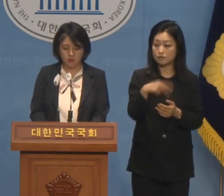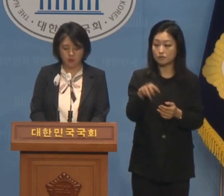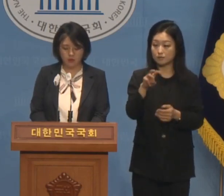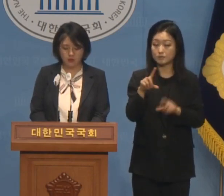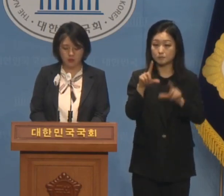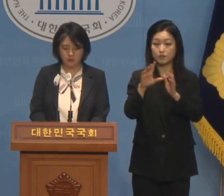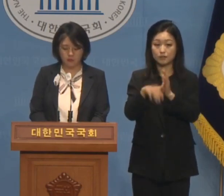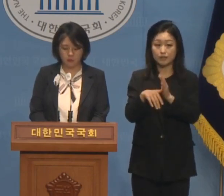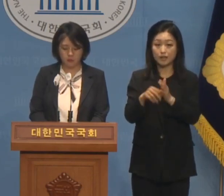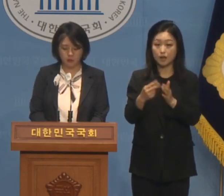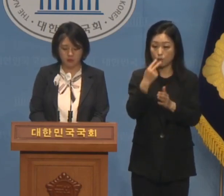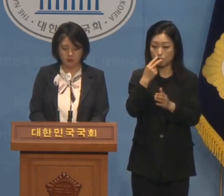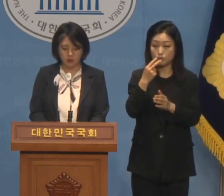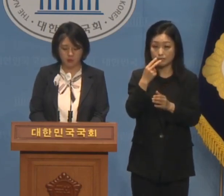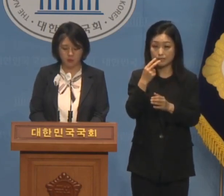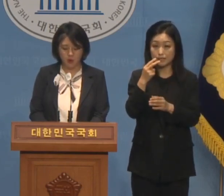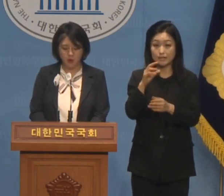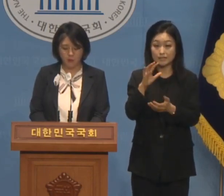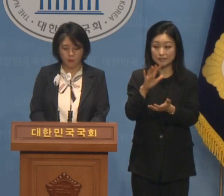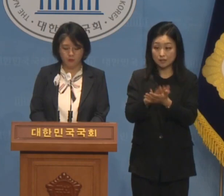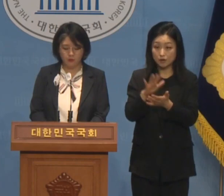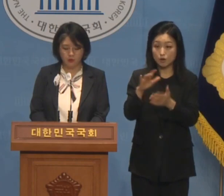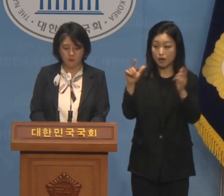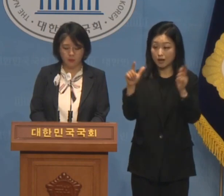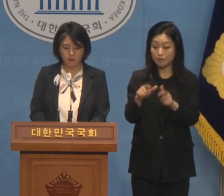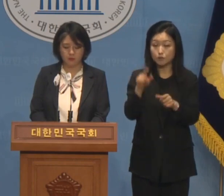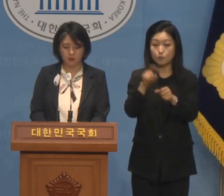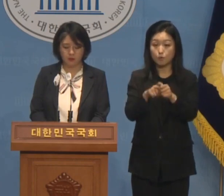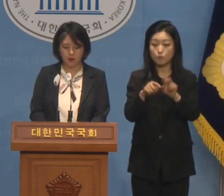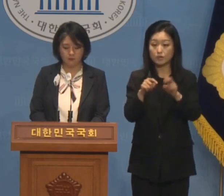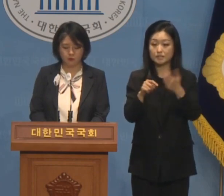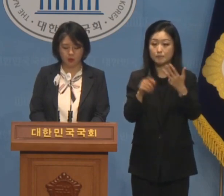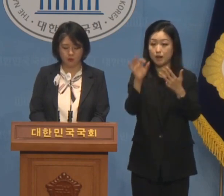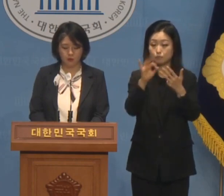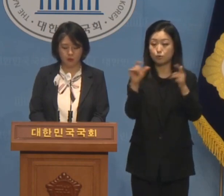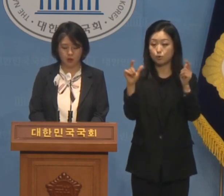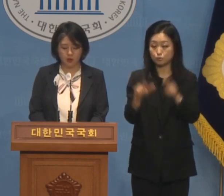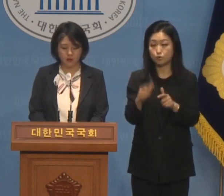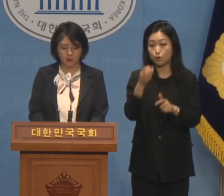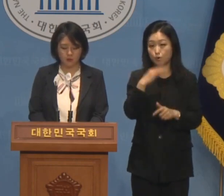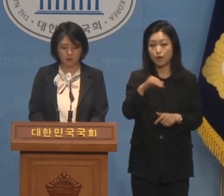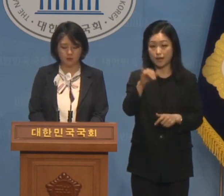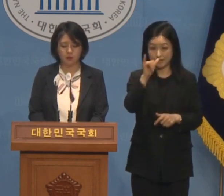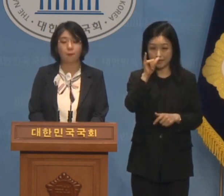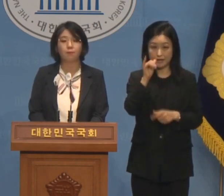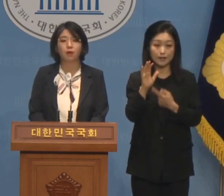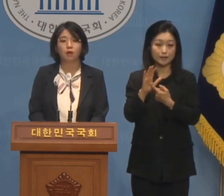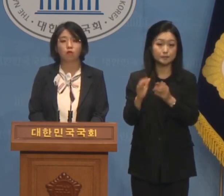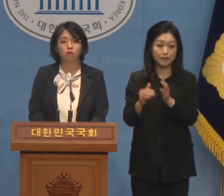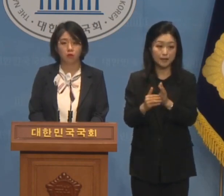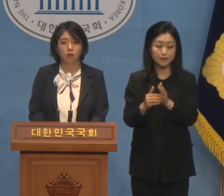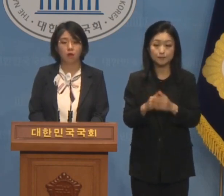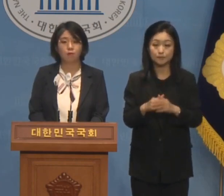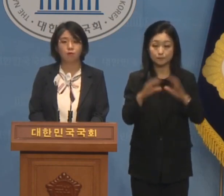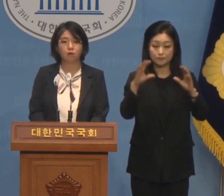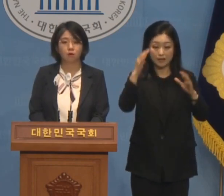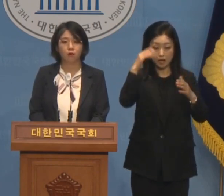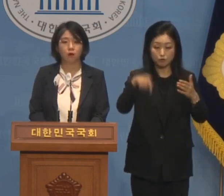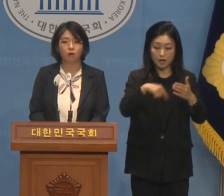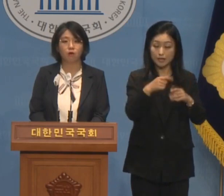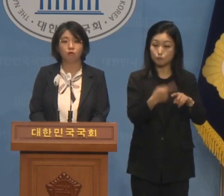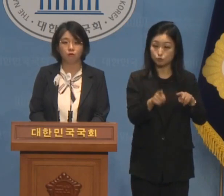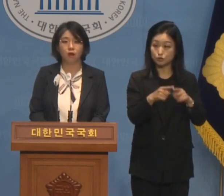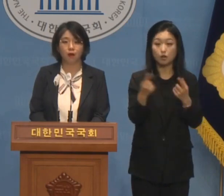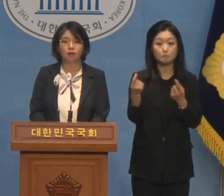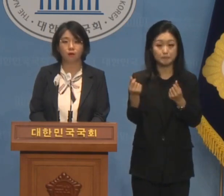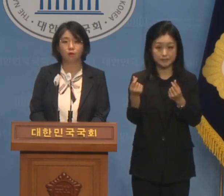국가 온실가스 감축 목표 달성에도 목표치 28%를 감축하는 효과가 있다고 봤습니다. 국내의 분석들과